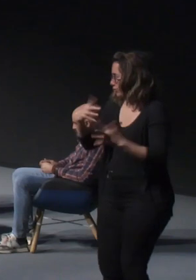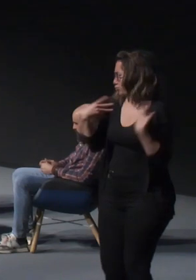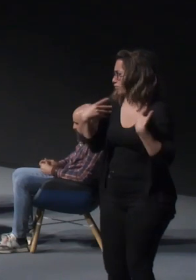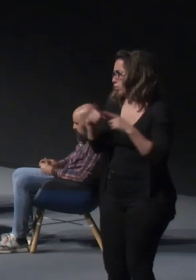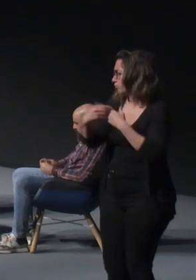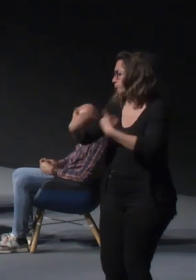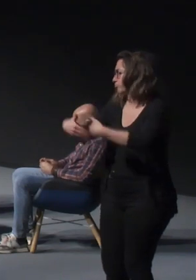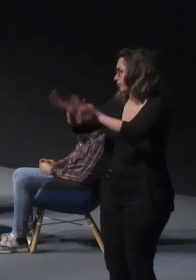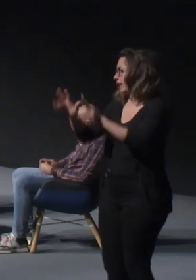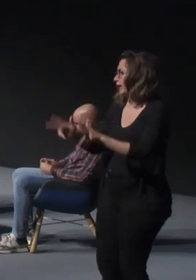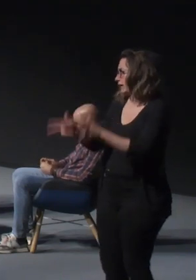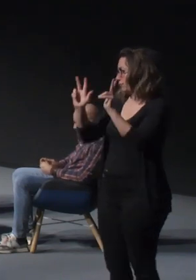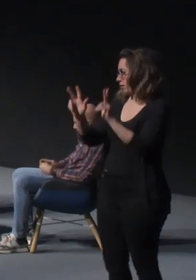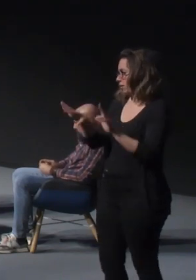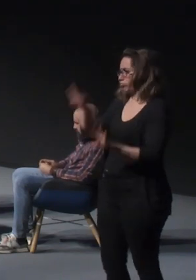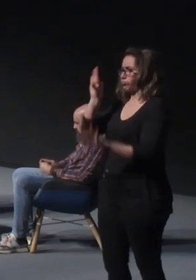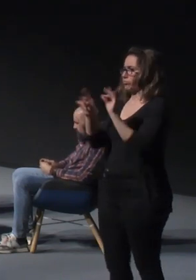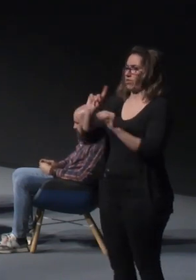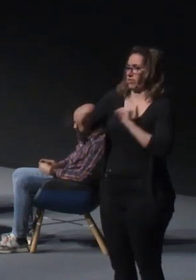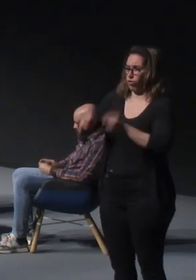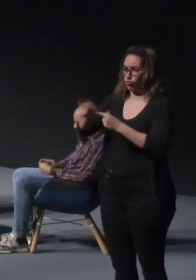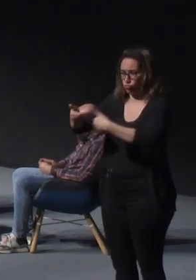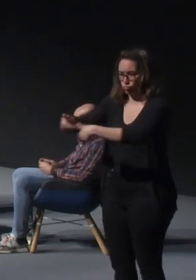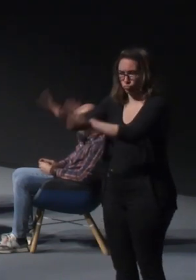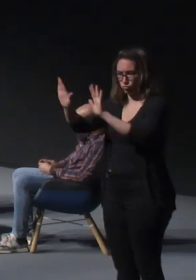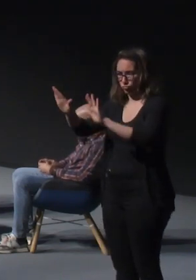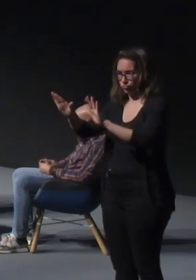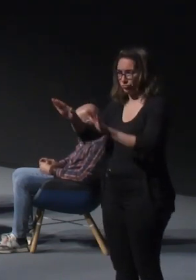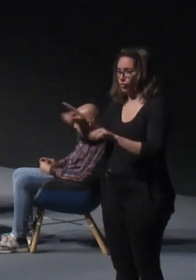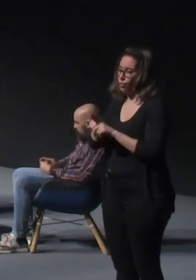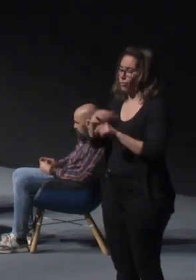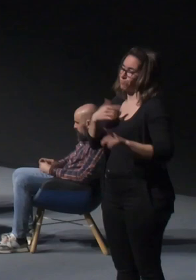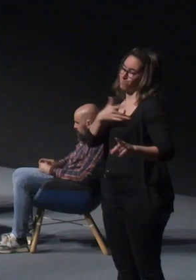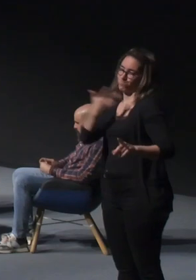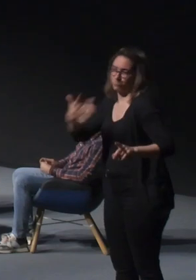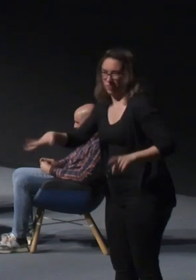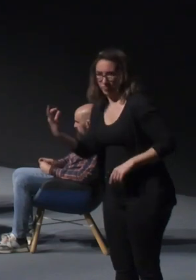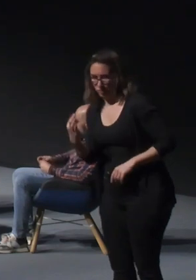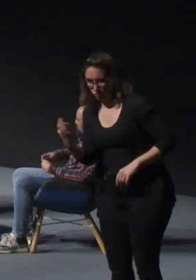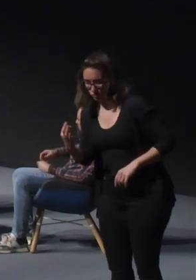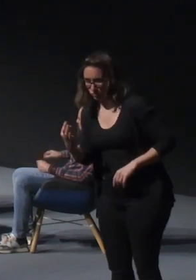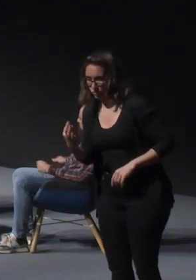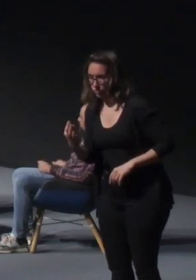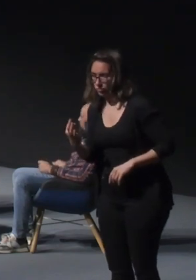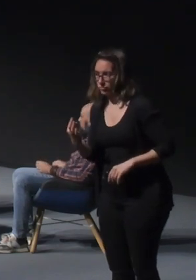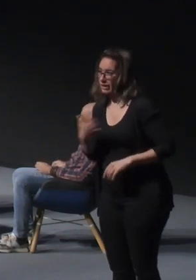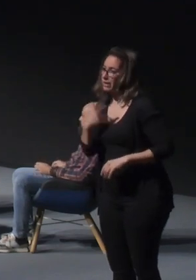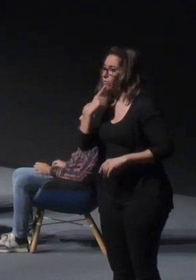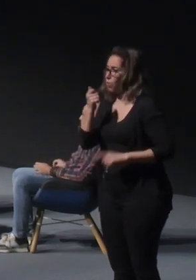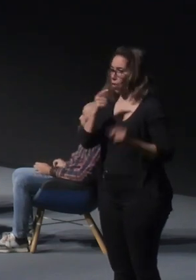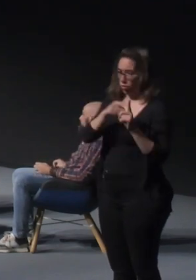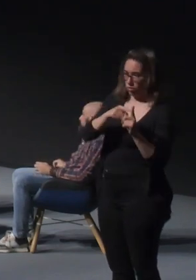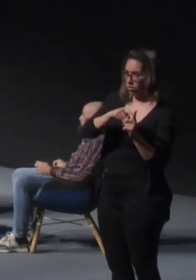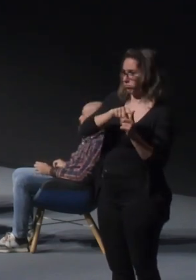hacer que cojan el mando, porque lo de no ser un aita que mola no mola. Y hemos pasado de un extremo, digamos, al otro en